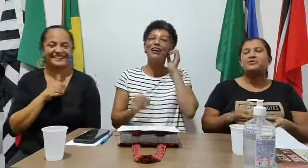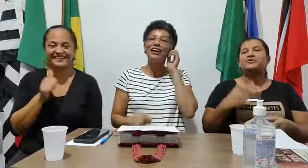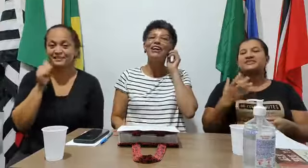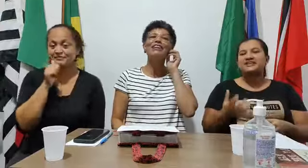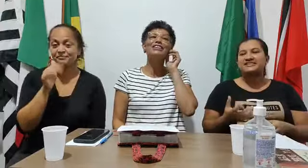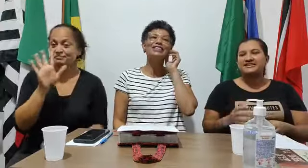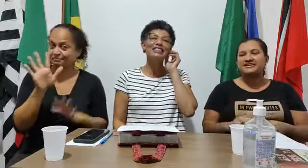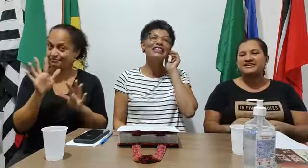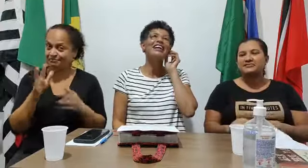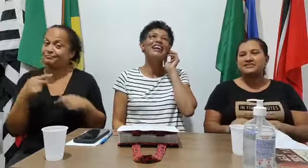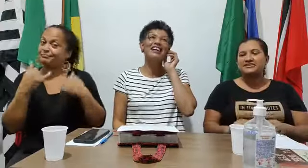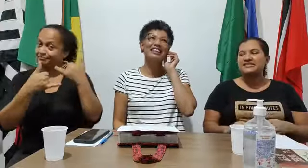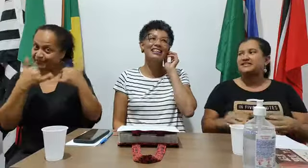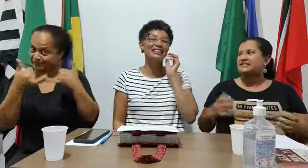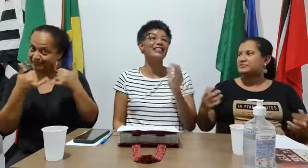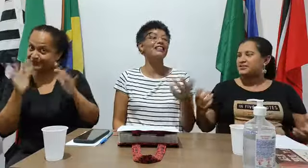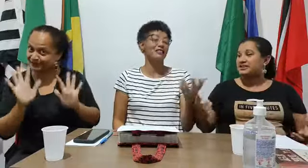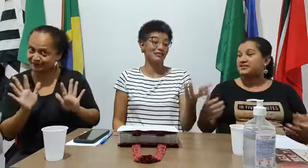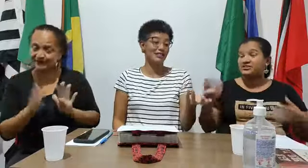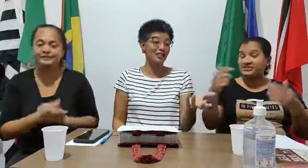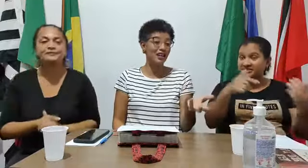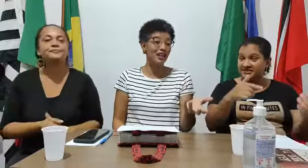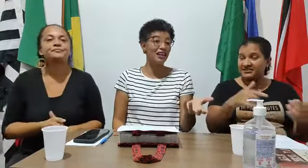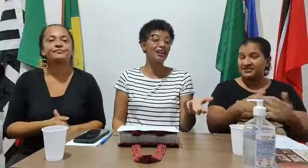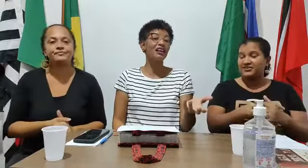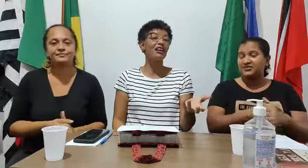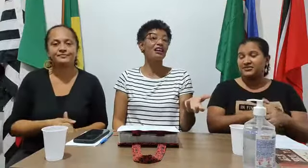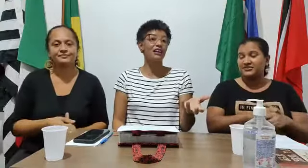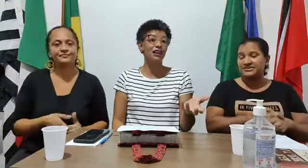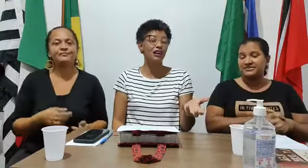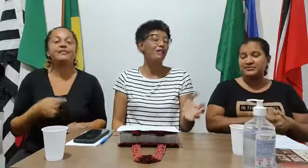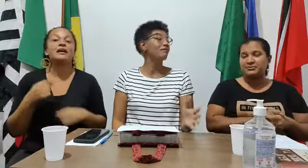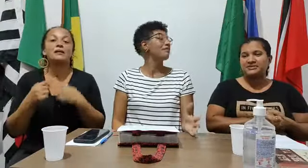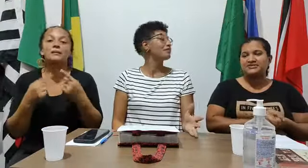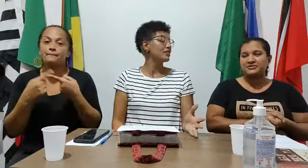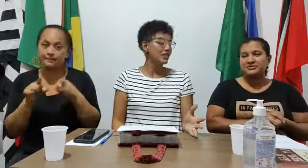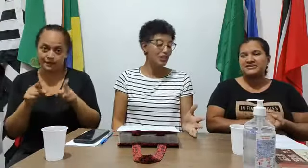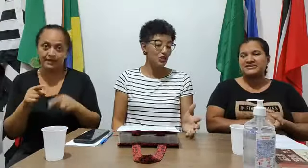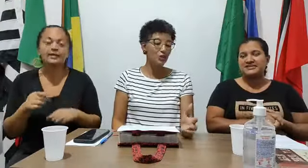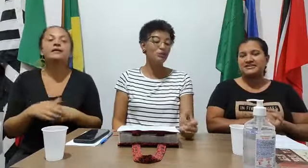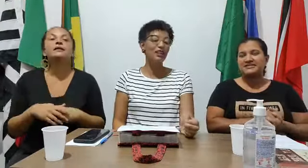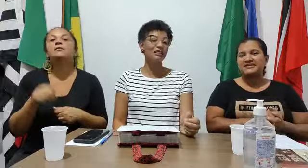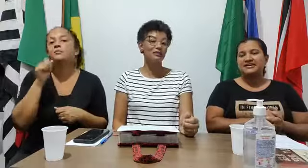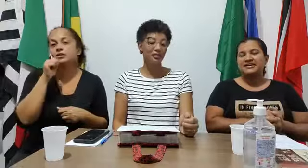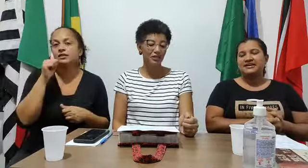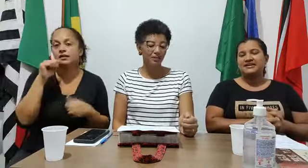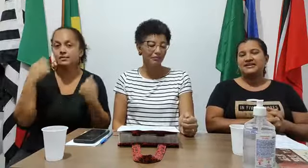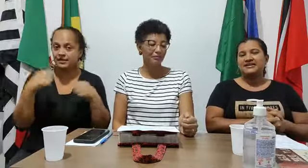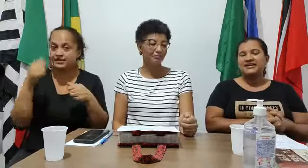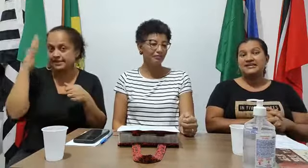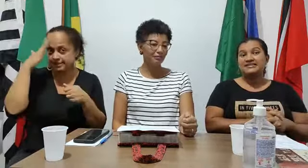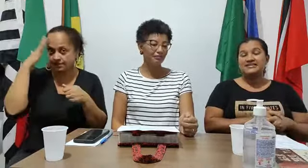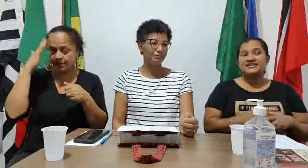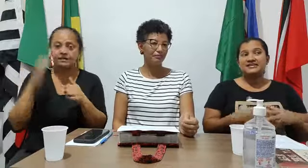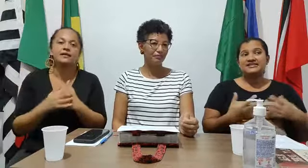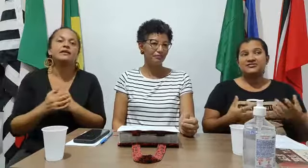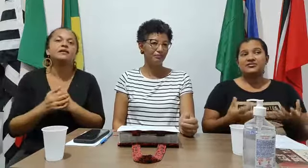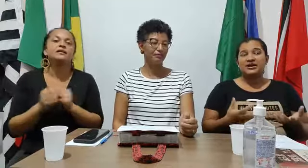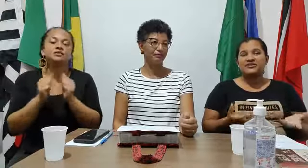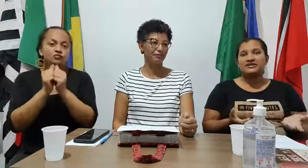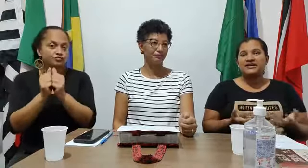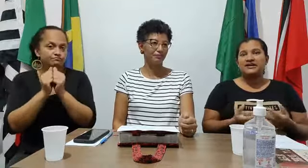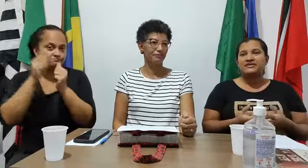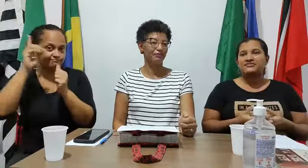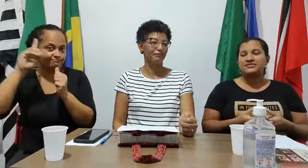Mas é por conta dessa sensibilidade que você estava comentando antes. Isso né? mesmo. Essa questão